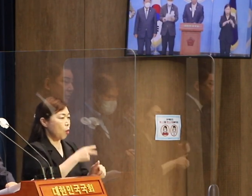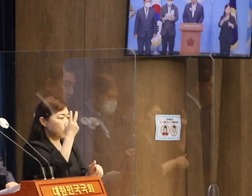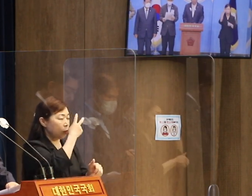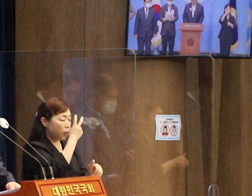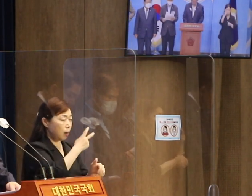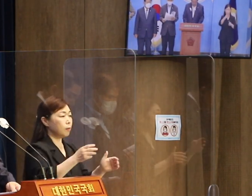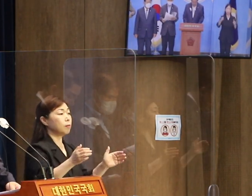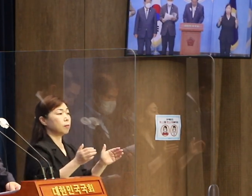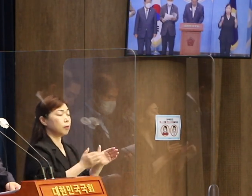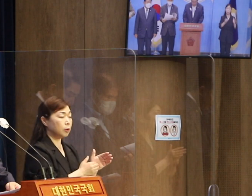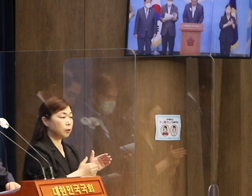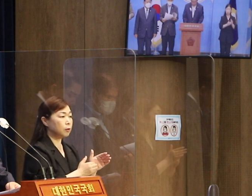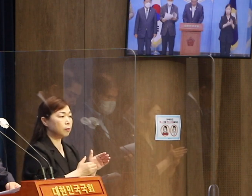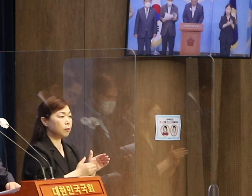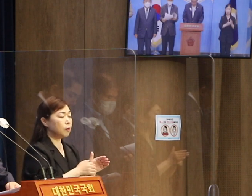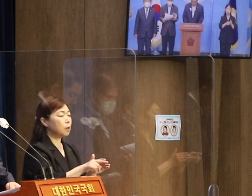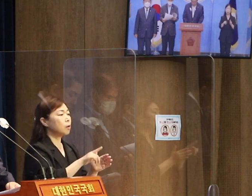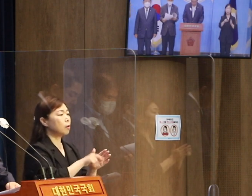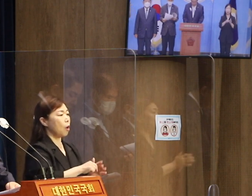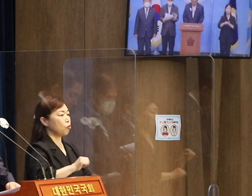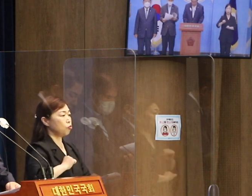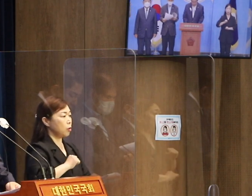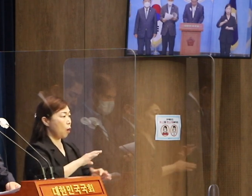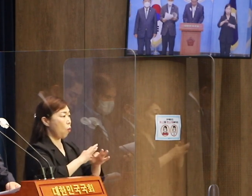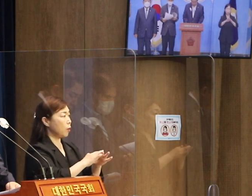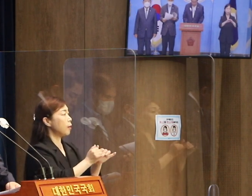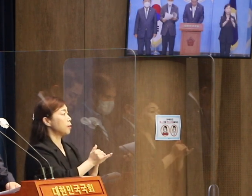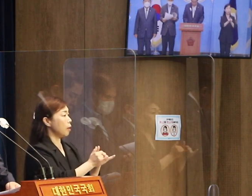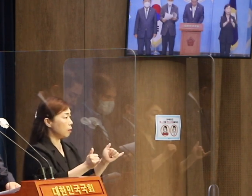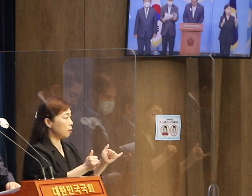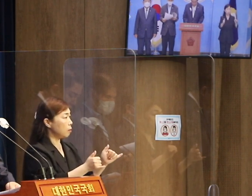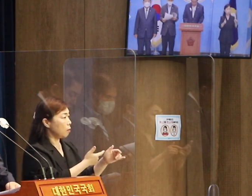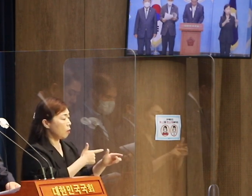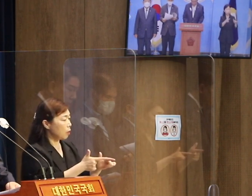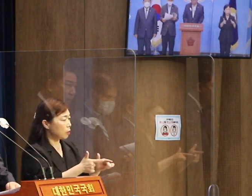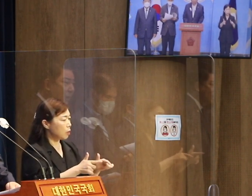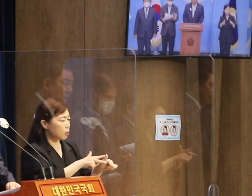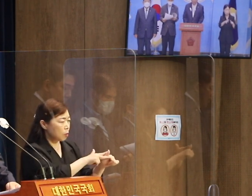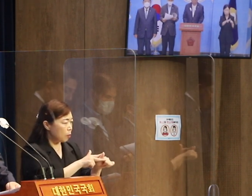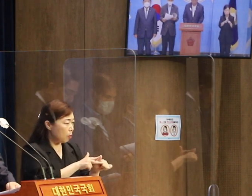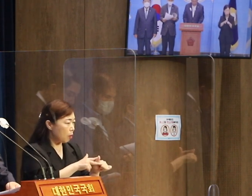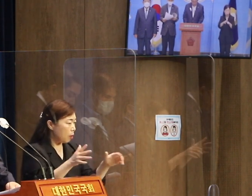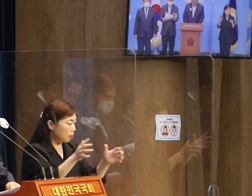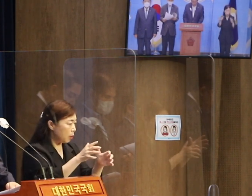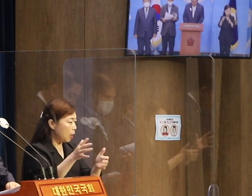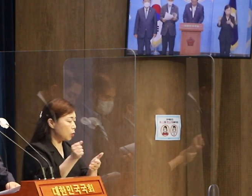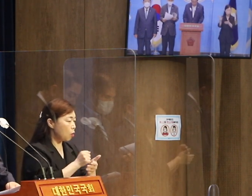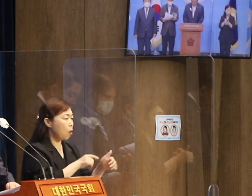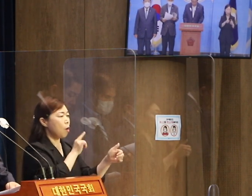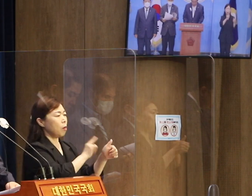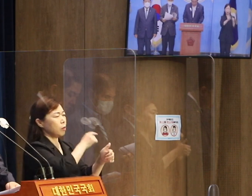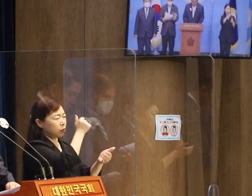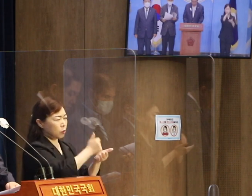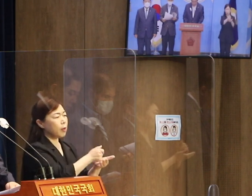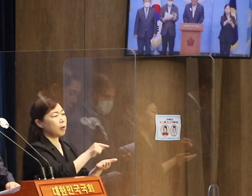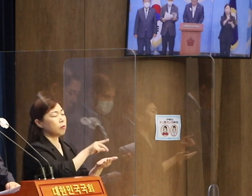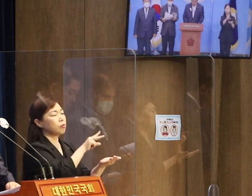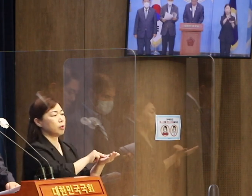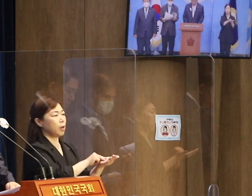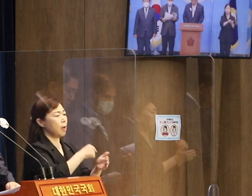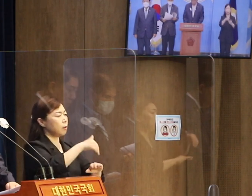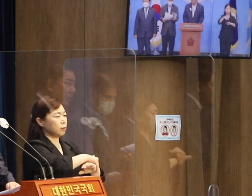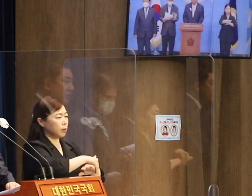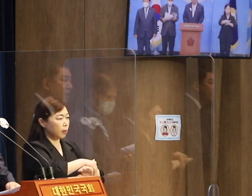정부합동정보조사를 거쳤습니다. 당시 군과 관계기관은 여러 출처의 정보를 통해 해당 범죄자의 죄질,